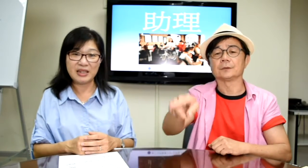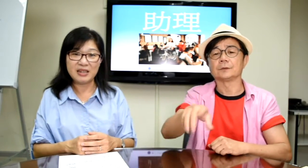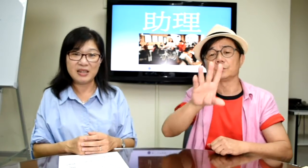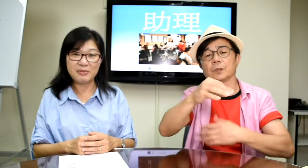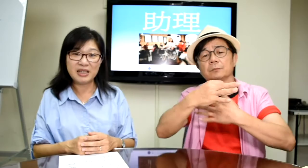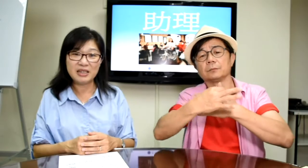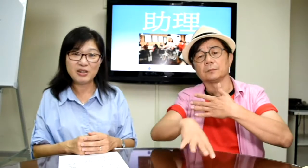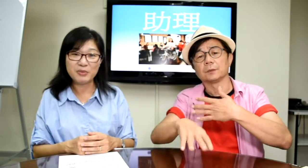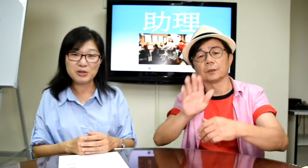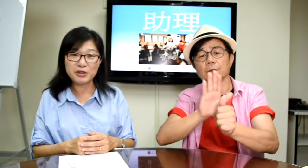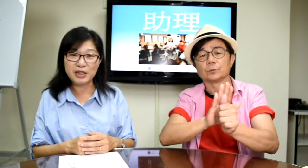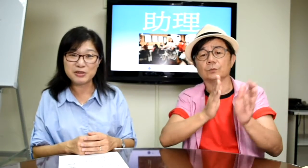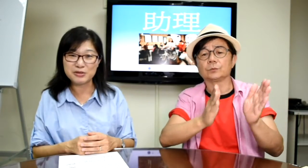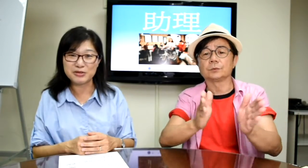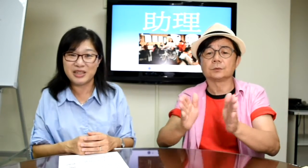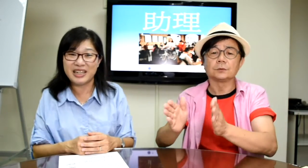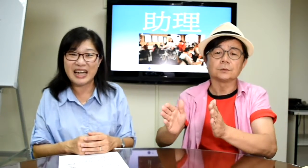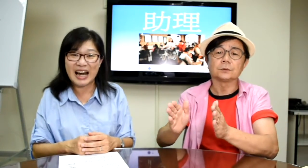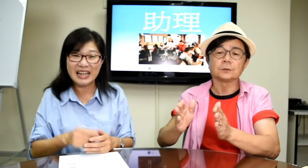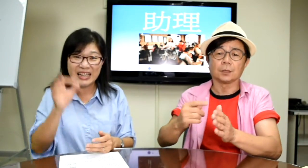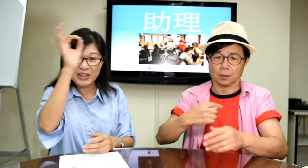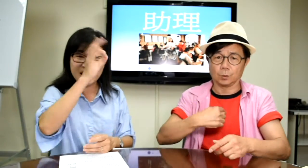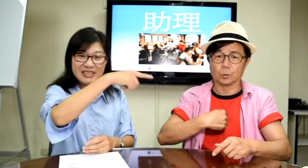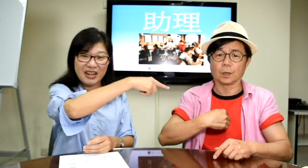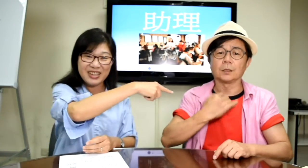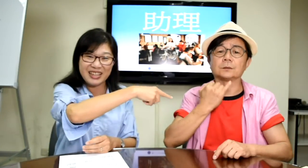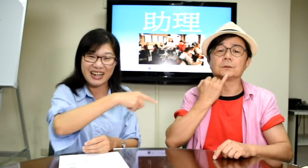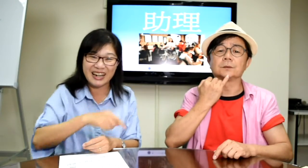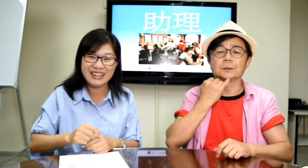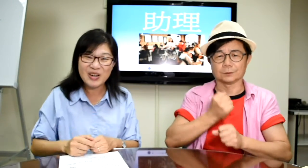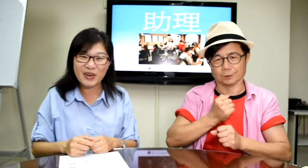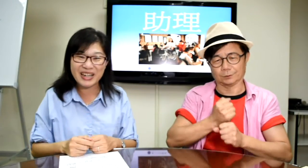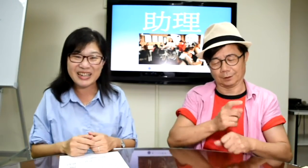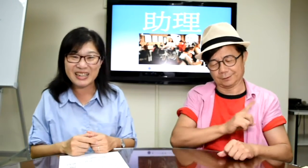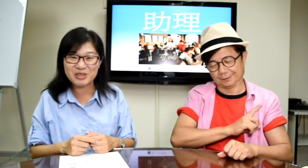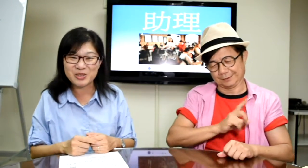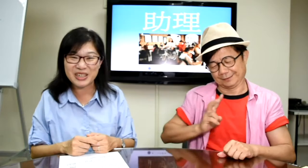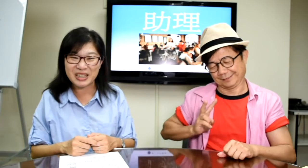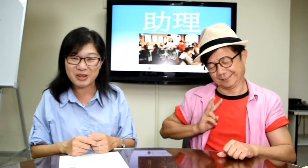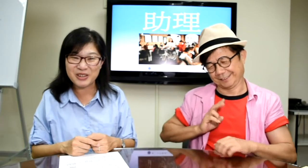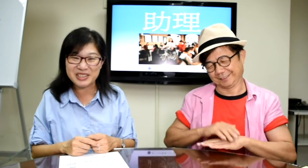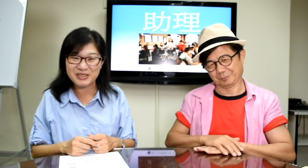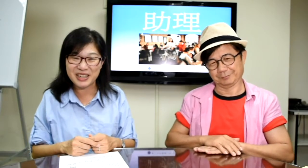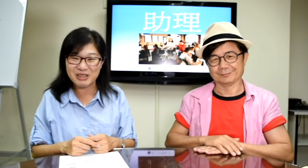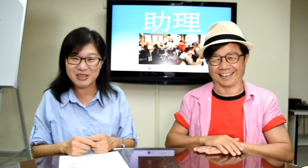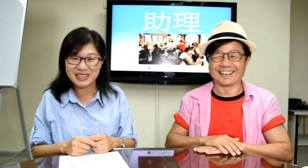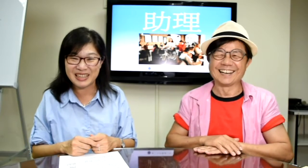嗯，你们有没有缺助理啊？又要找你了。我可以做很多事，我可以去兼